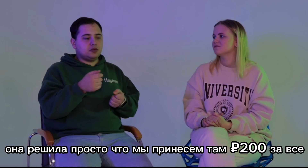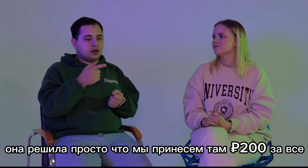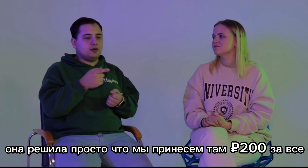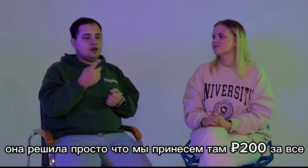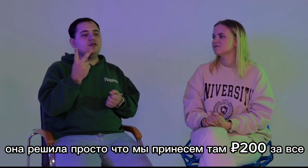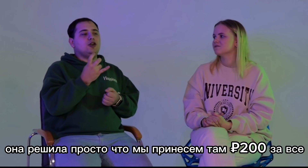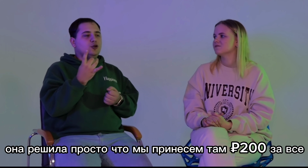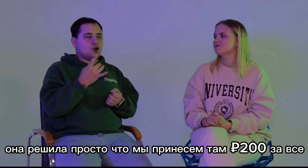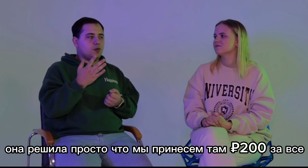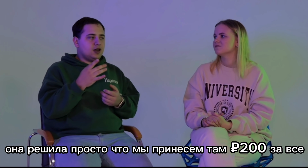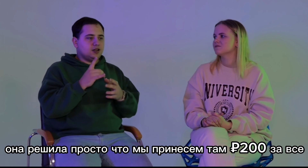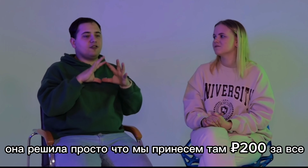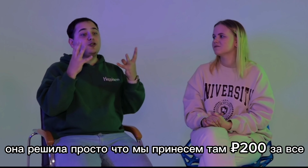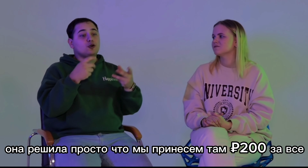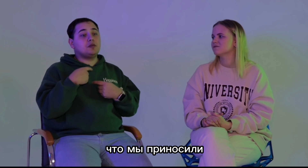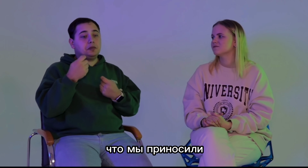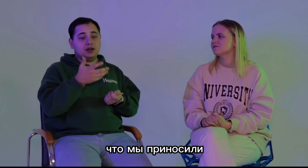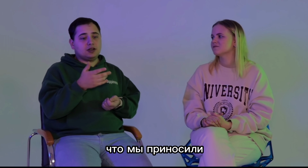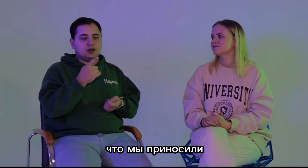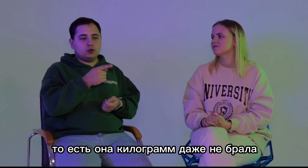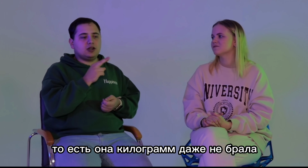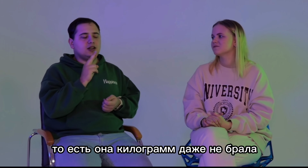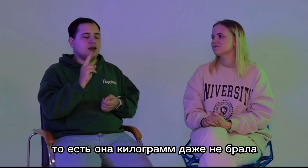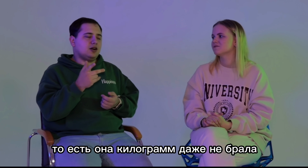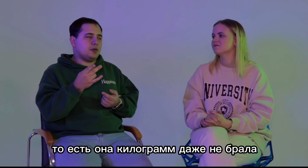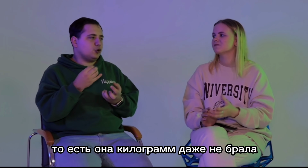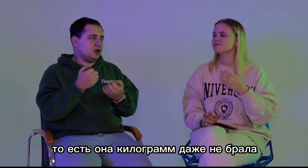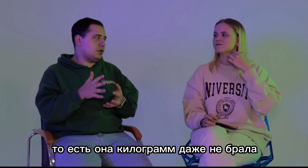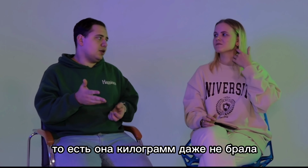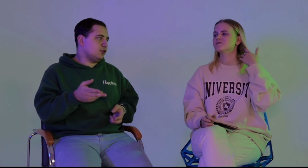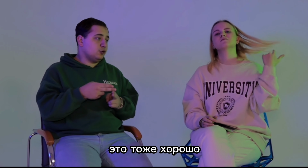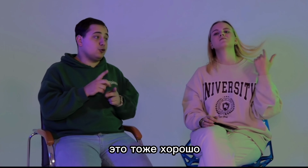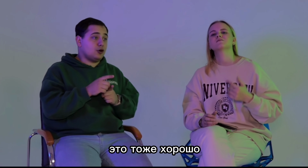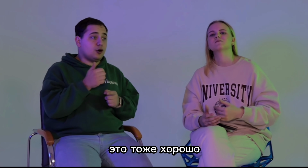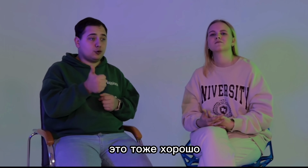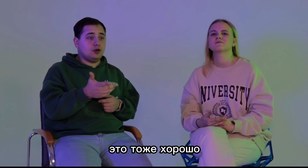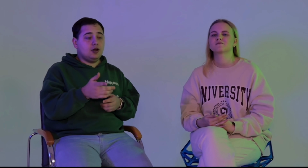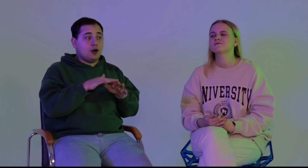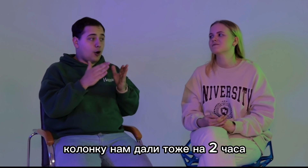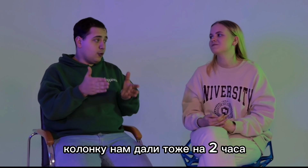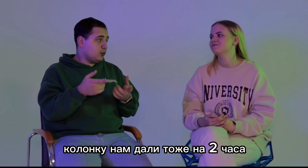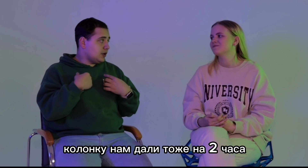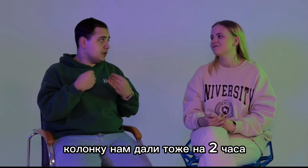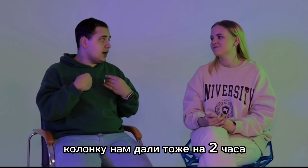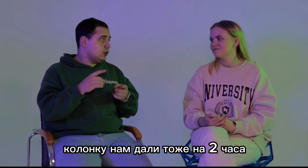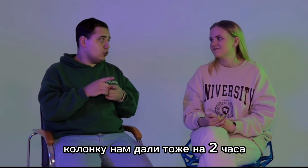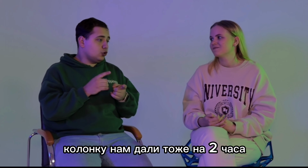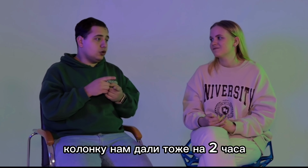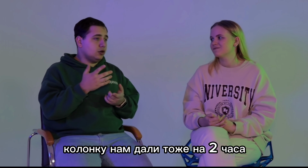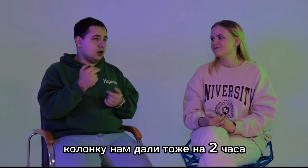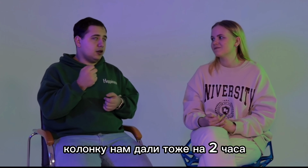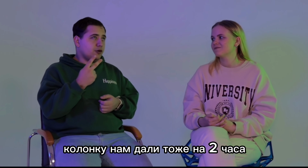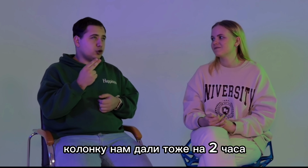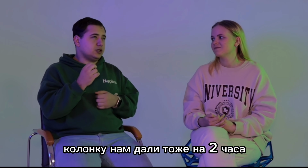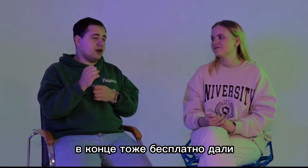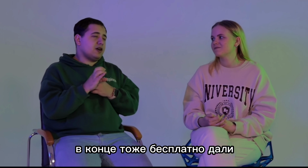там 200 рублей за все, что мы приносили, то есть она за килограмм даже не брала, то есть тоже хорошо. Поломку нам дали тоже на 2 часа в